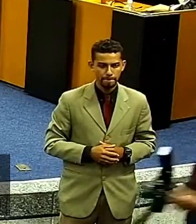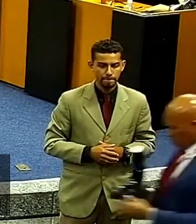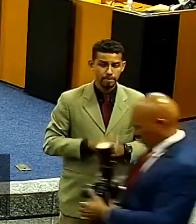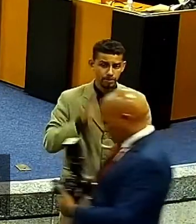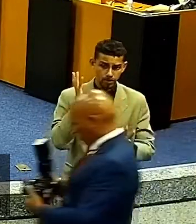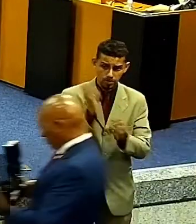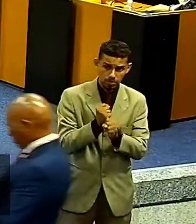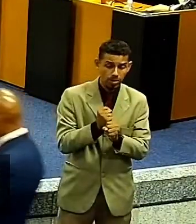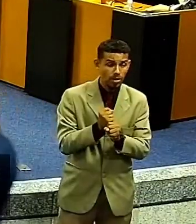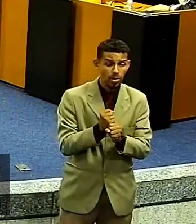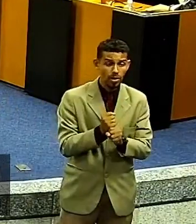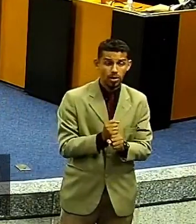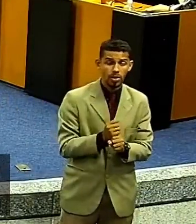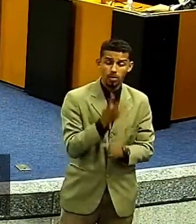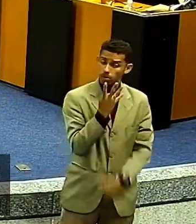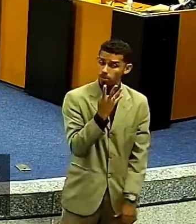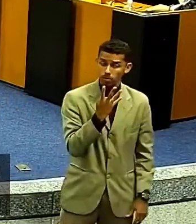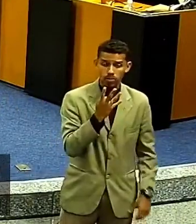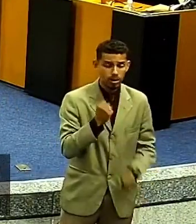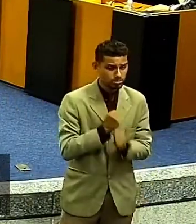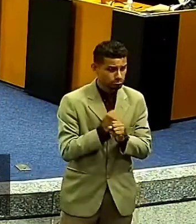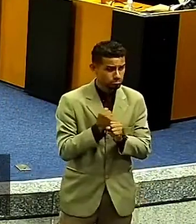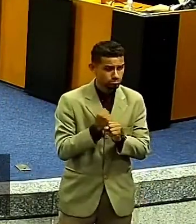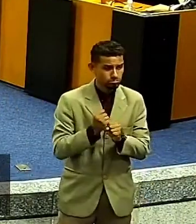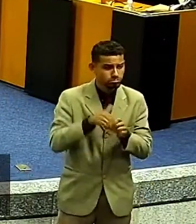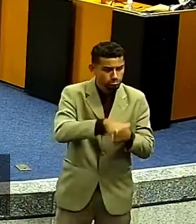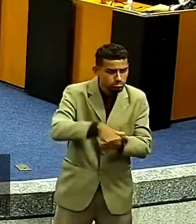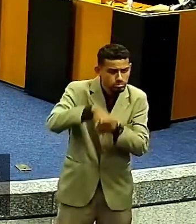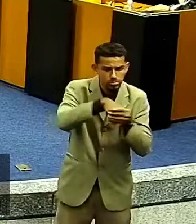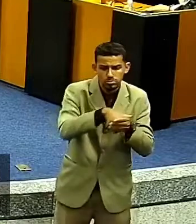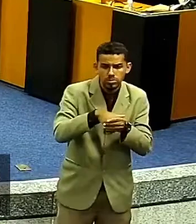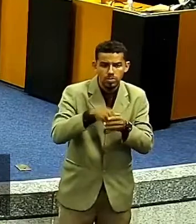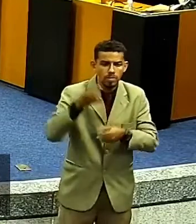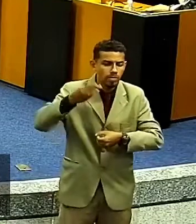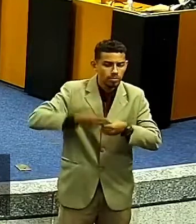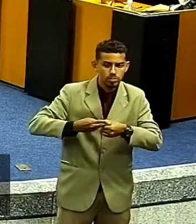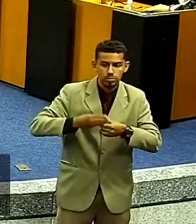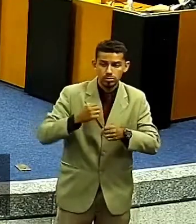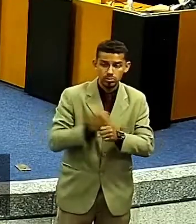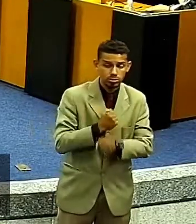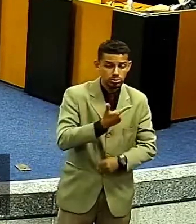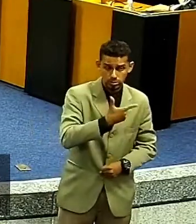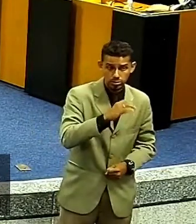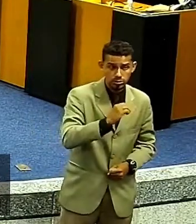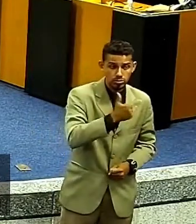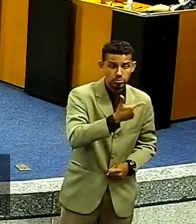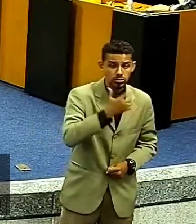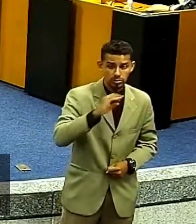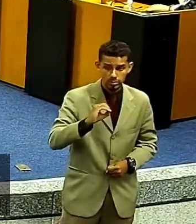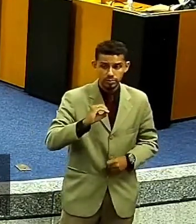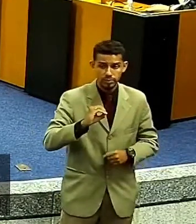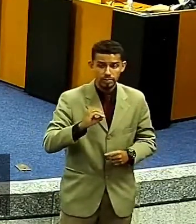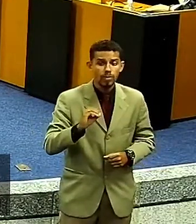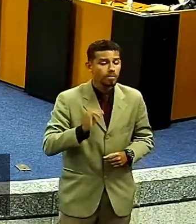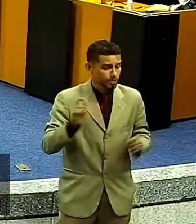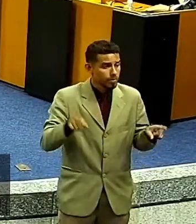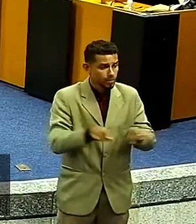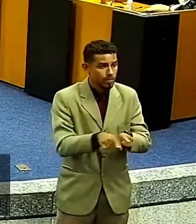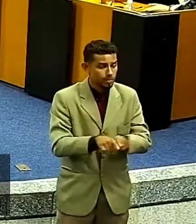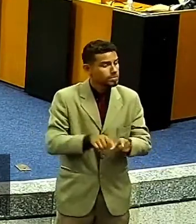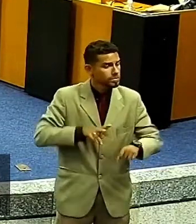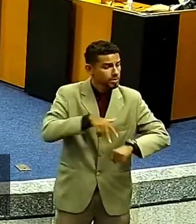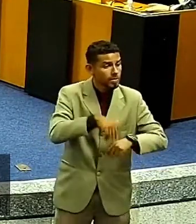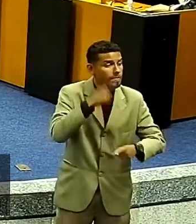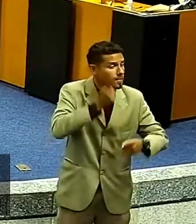anos durante as eleições municipais de 2020 também aqui estava como membro dessa corte razão por qu